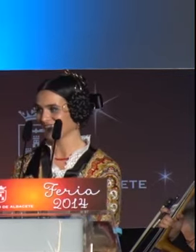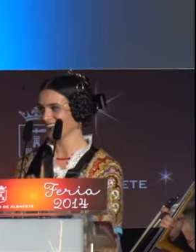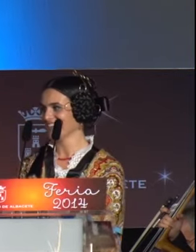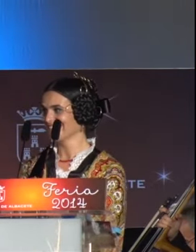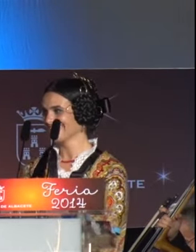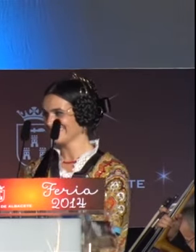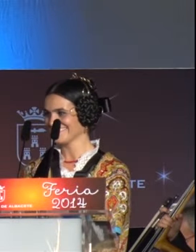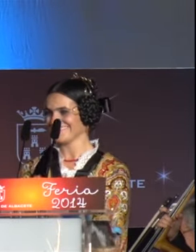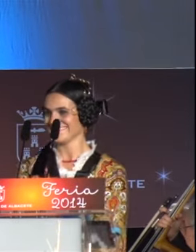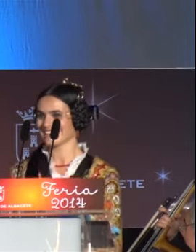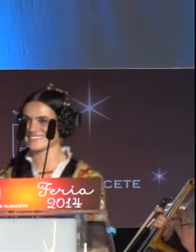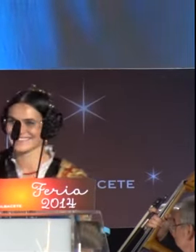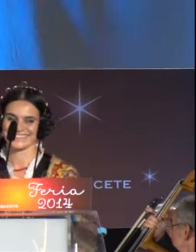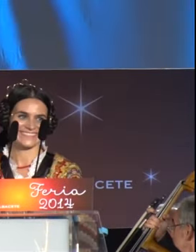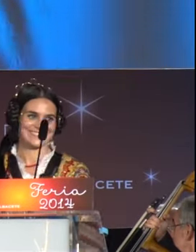feria.